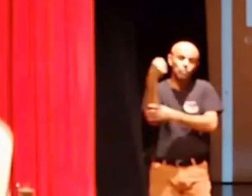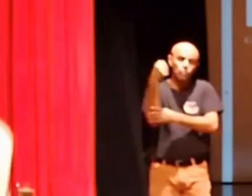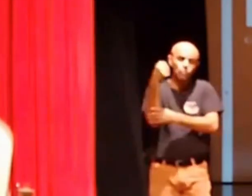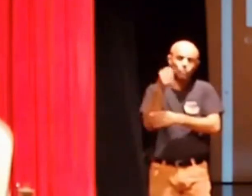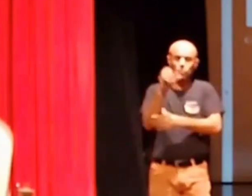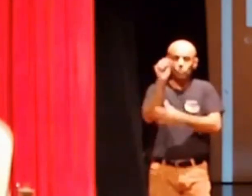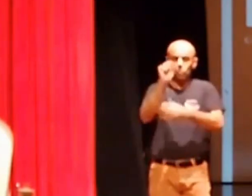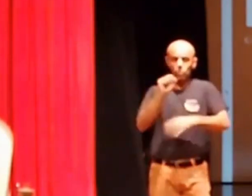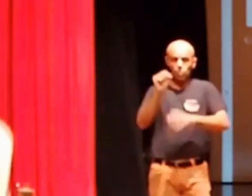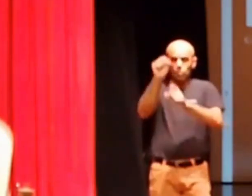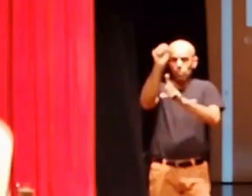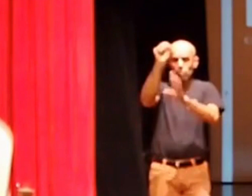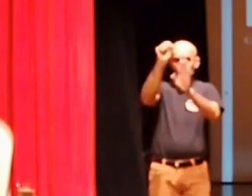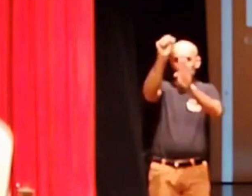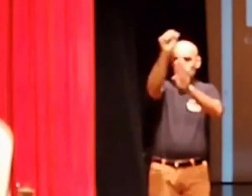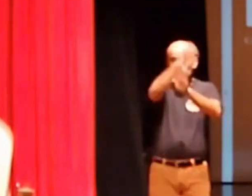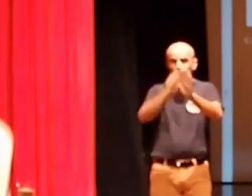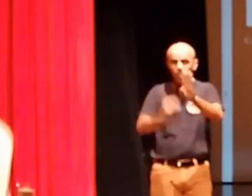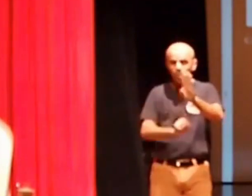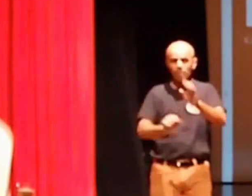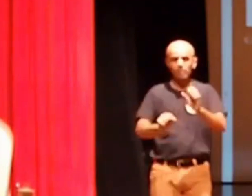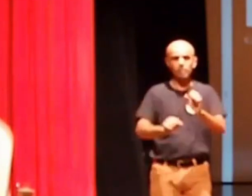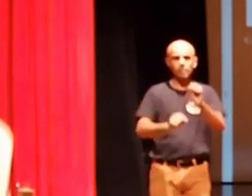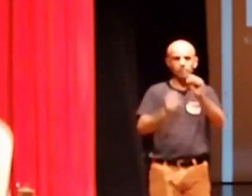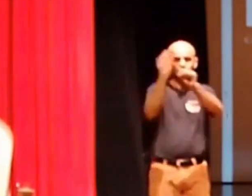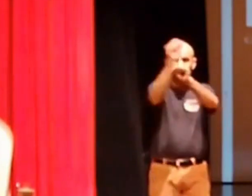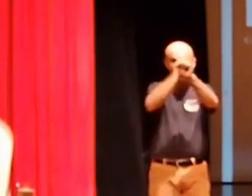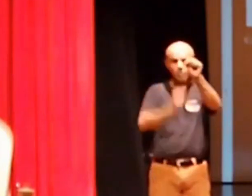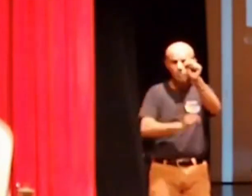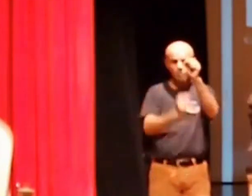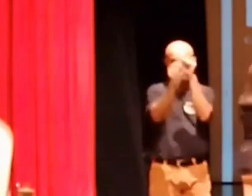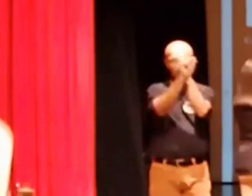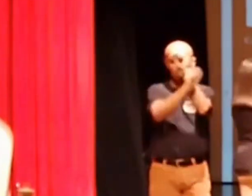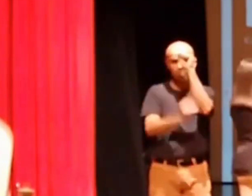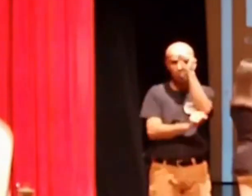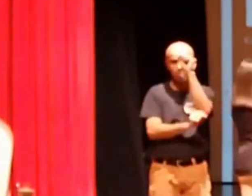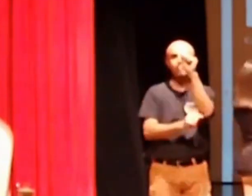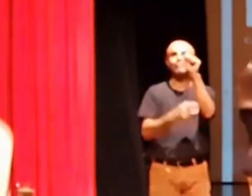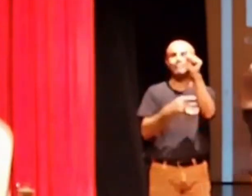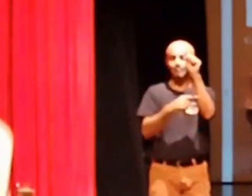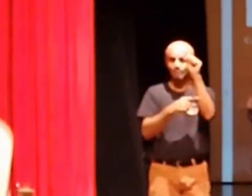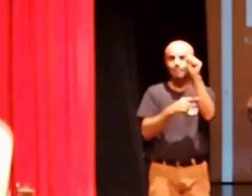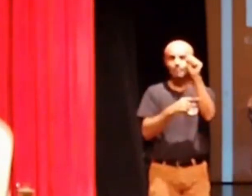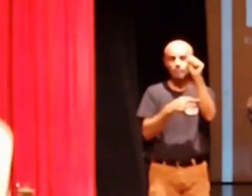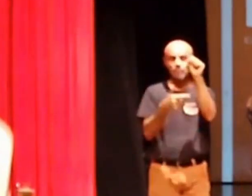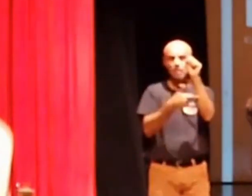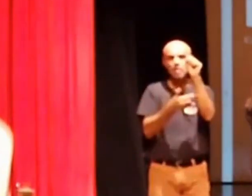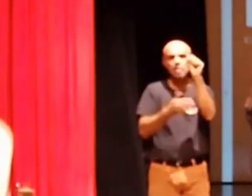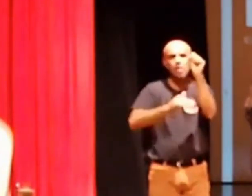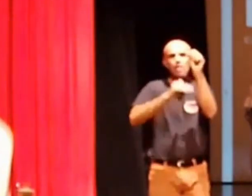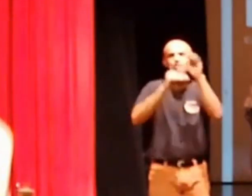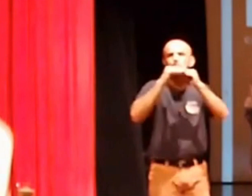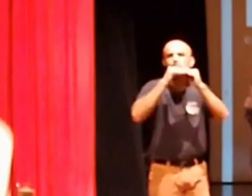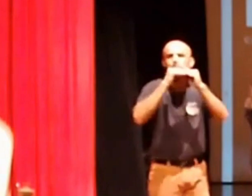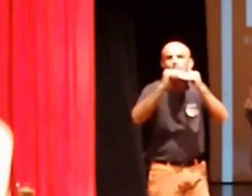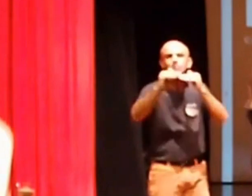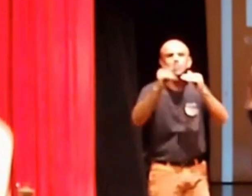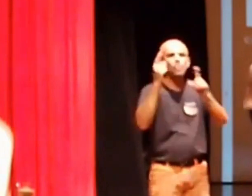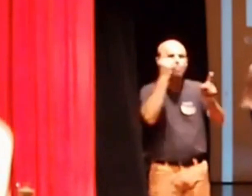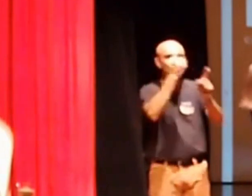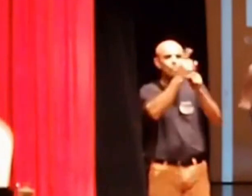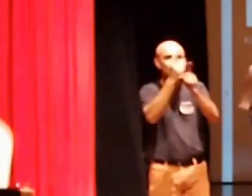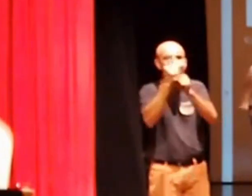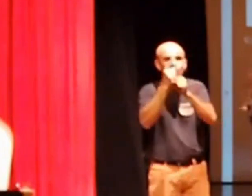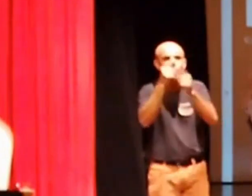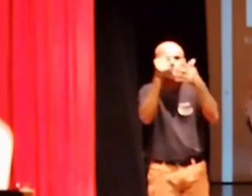S, você vai encontrar todas elas. Mas esse é o padrão para que vocês, se vocês encontrarem alguma